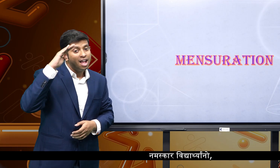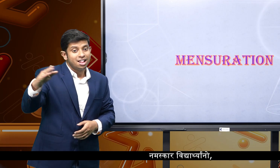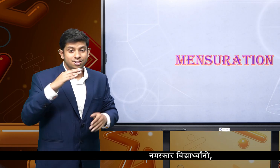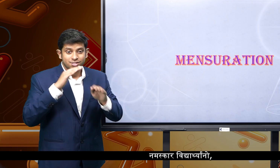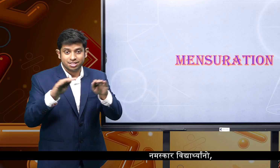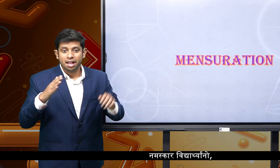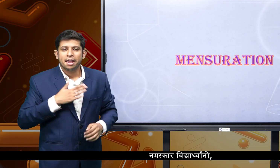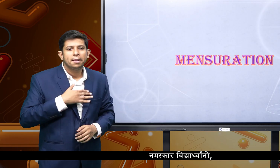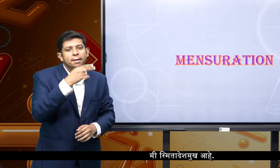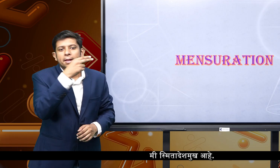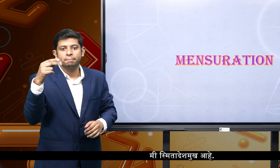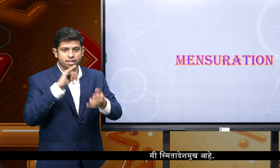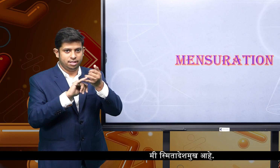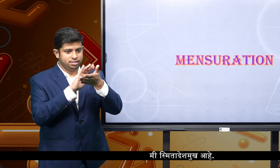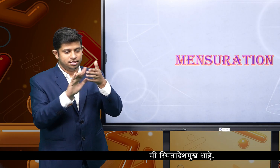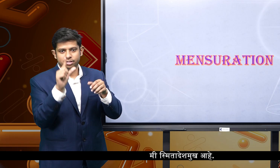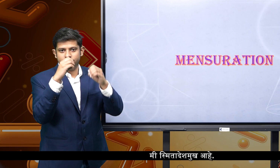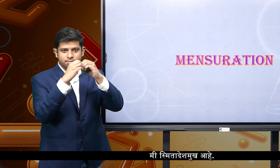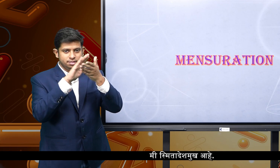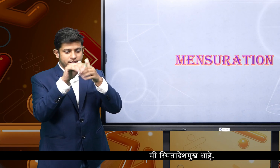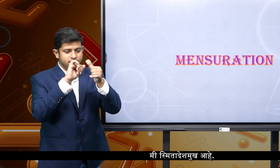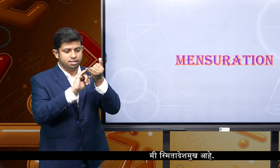नमस्कार विद्यार्थ्यांनो, मी स्मिता देशमुख आहे.